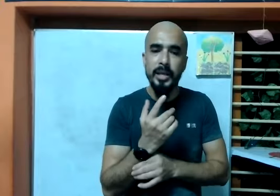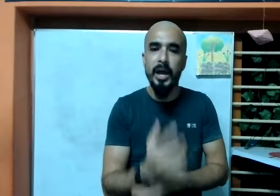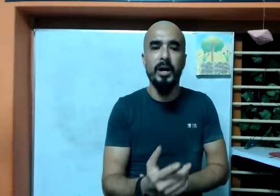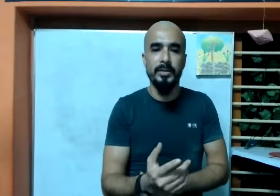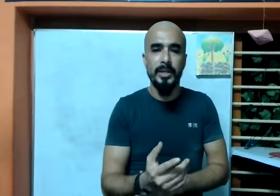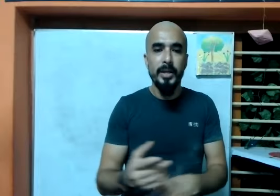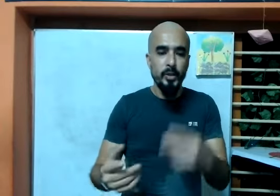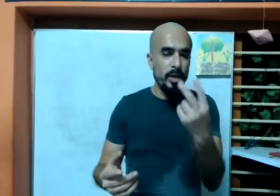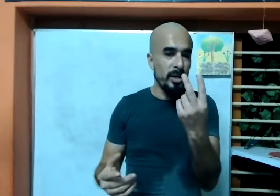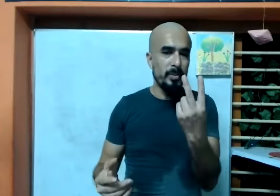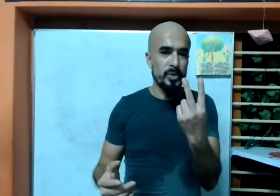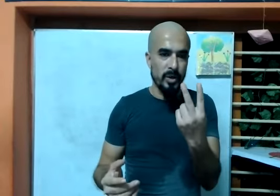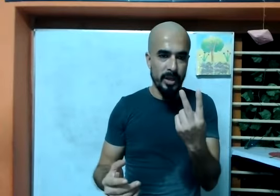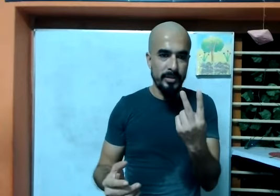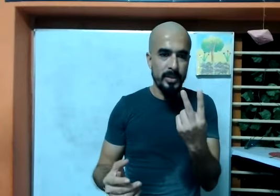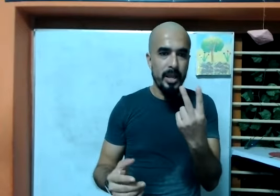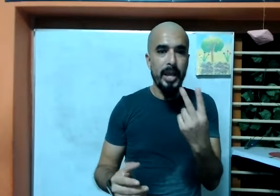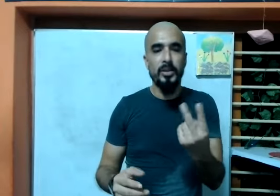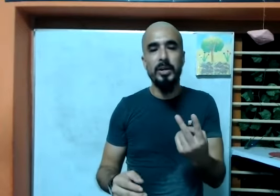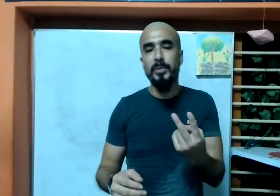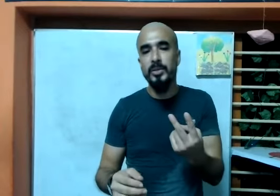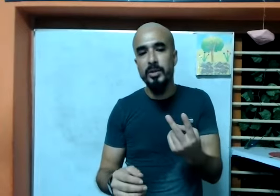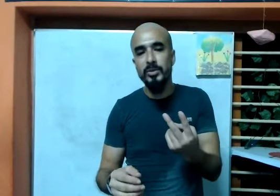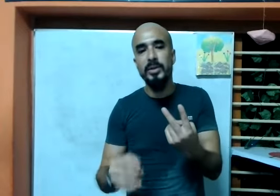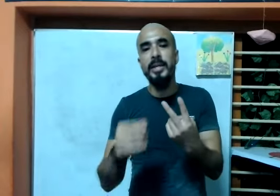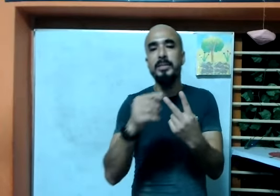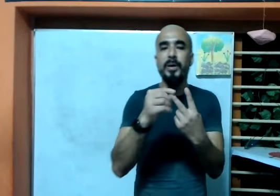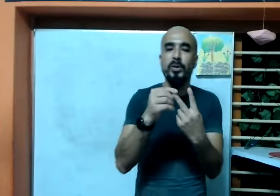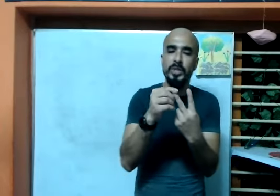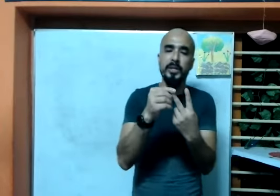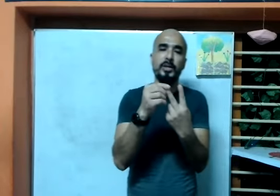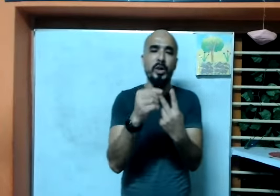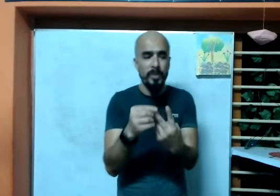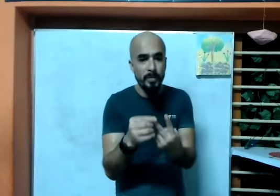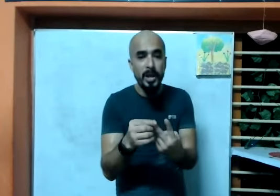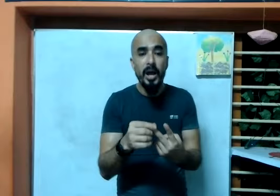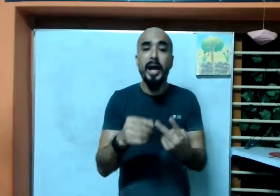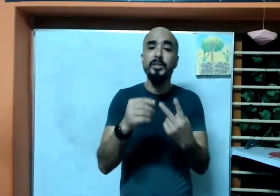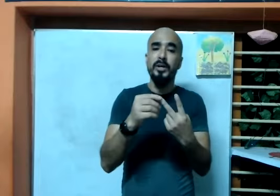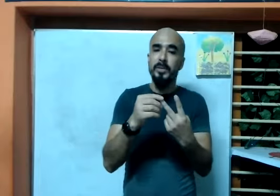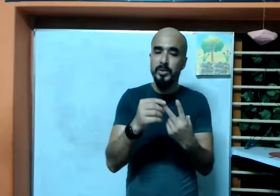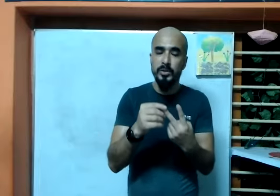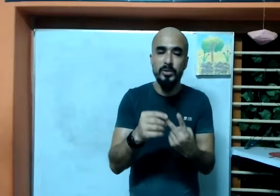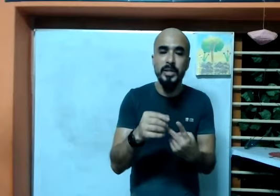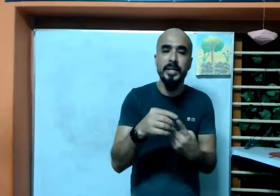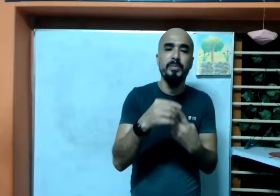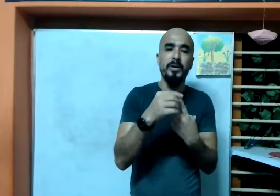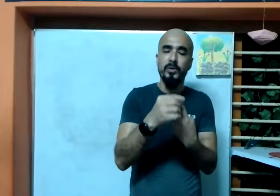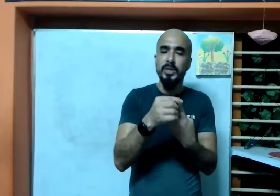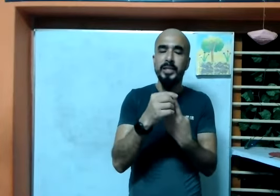না। দুই ধরনের প্রশ্ন হয়, এক ধরনের প্রশ্নের উত্তর ইয়েস বা নো দিয়ে দেওয়া সম্ভব, আরেক ধরনের প্রশ্নের উত্তর ইয়েস বা নো দিয়ে